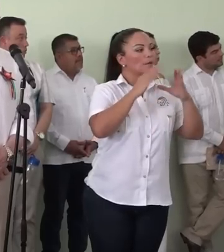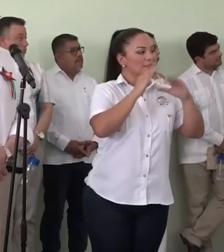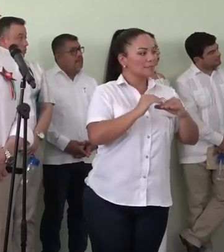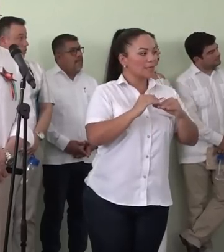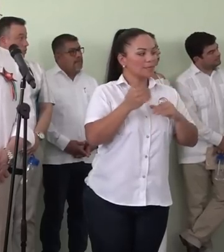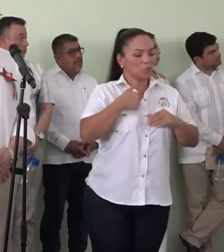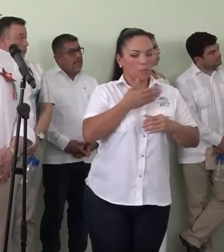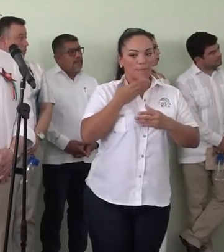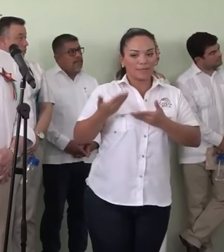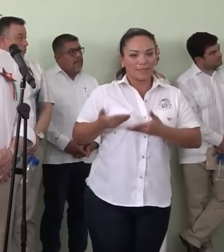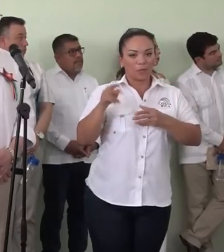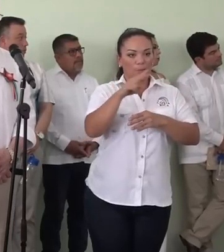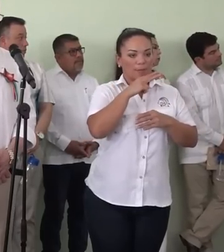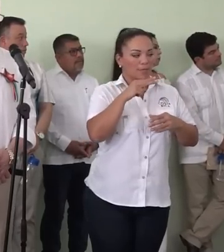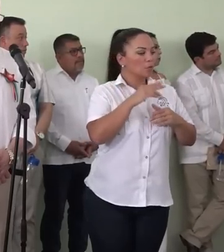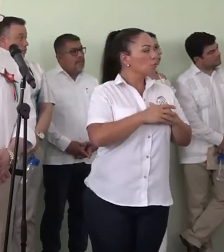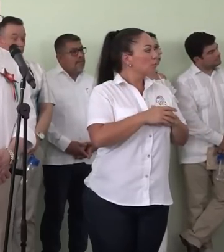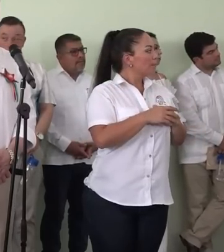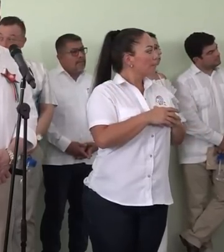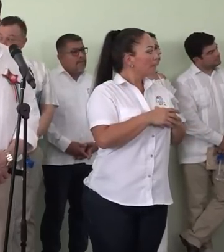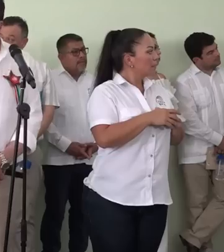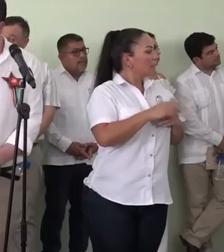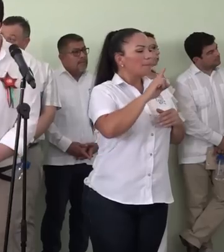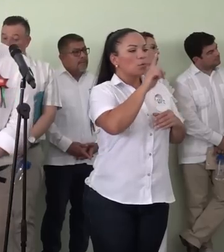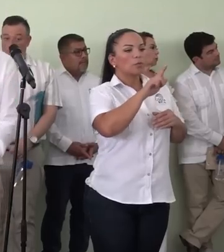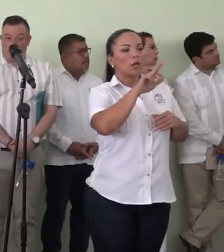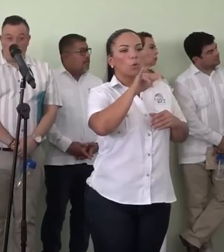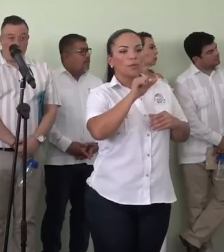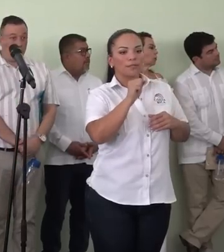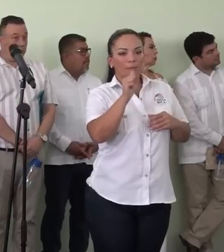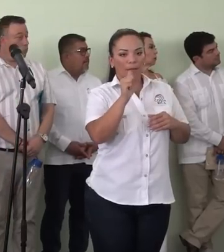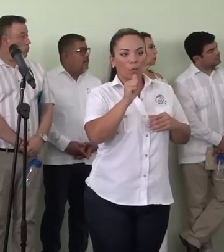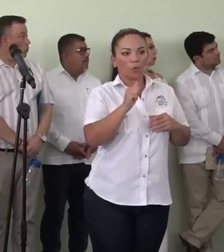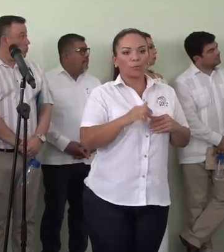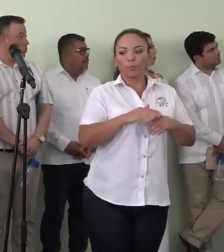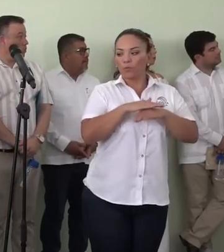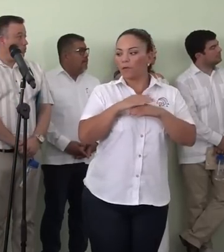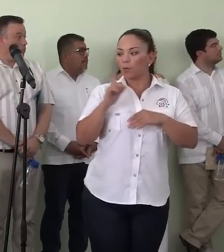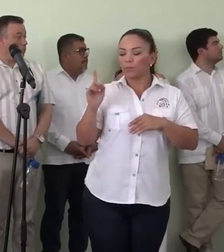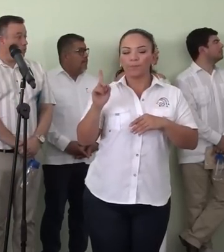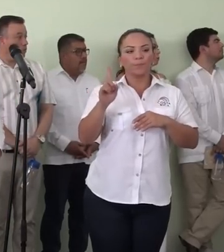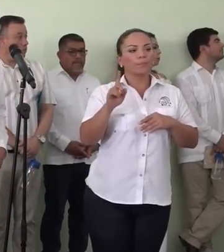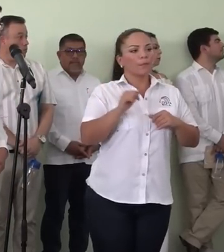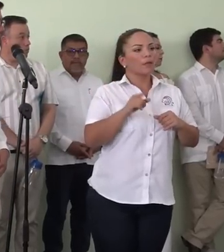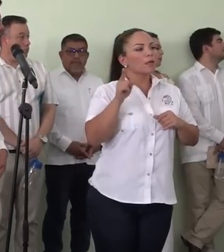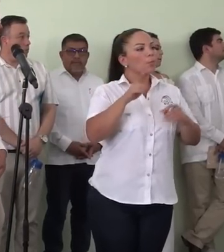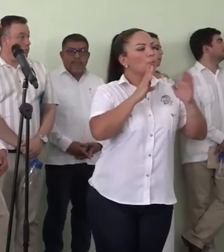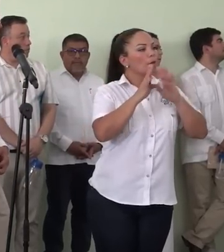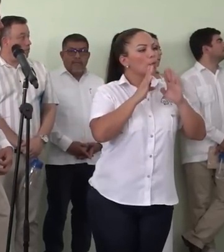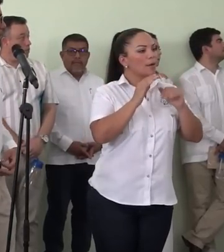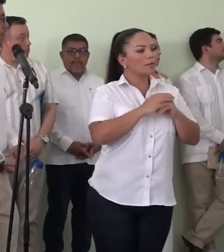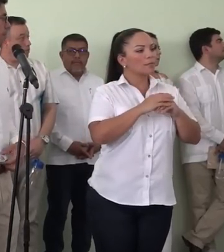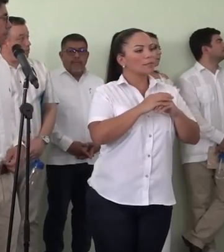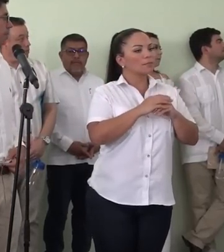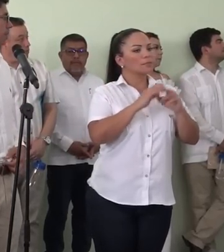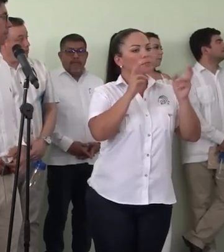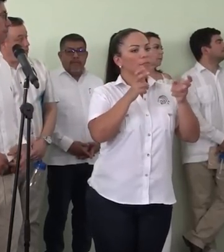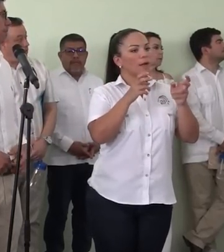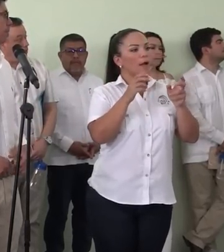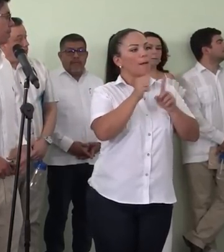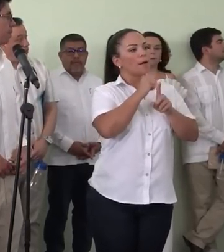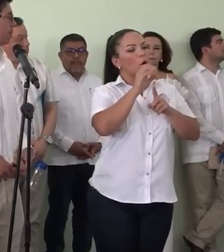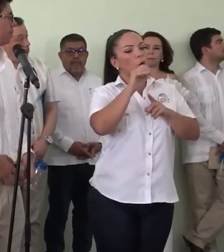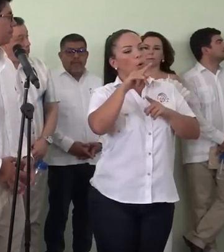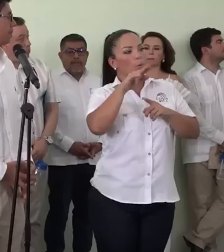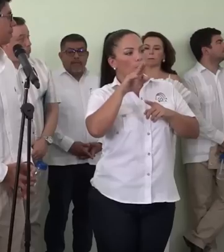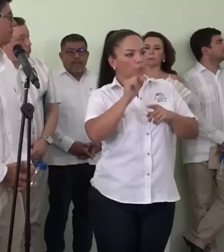del gabinete. La pregunta es para don Luis Amador. Me gustaría si puede referirse sobre la apelación de Opus con el tema de la